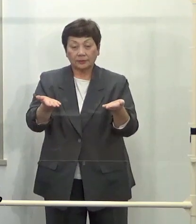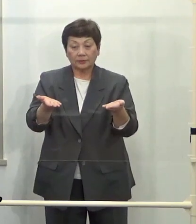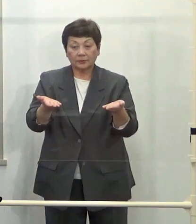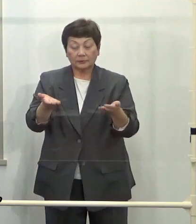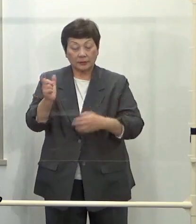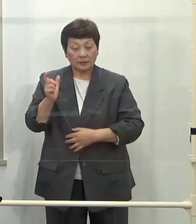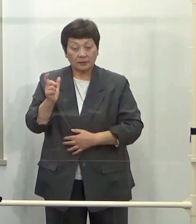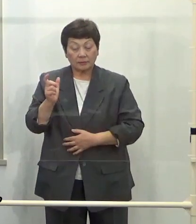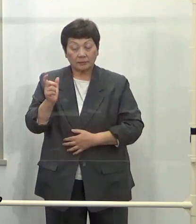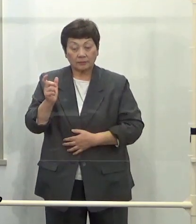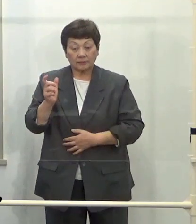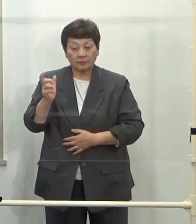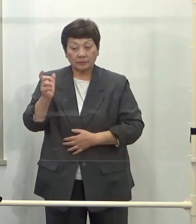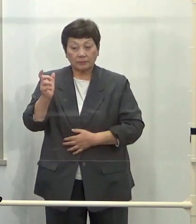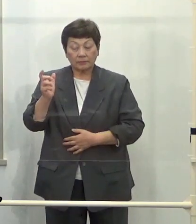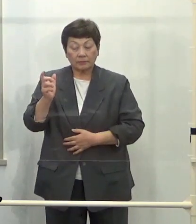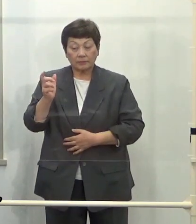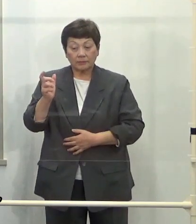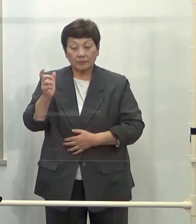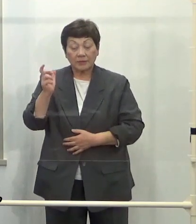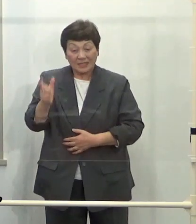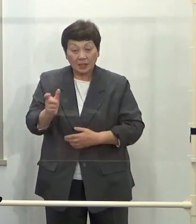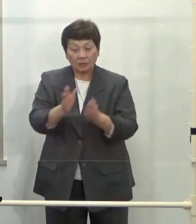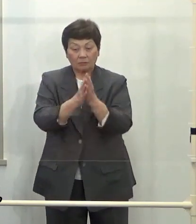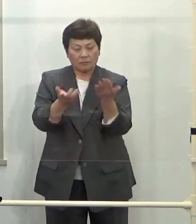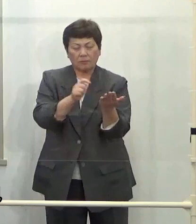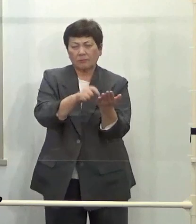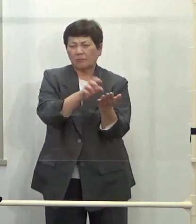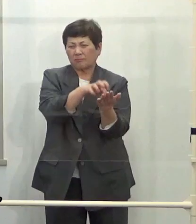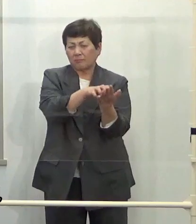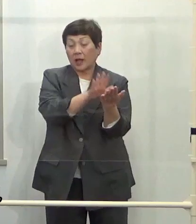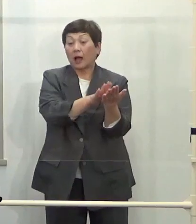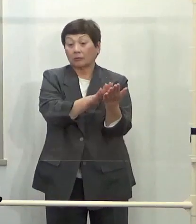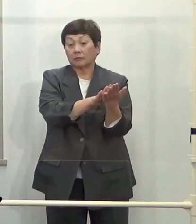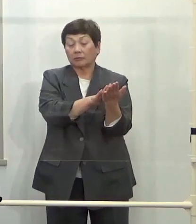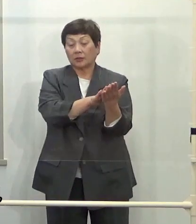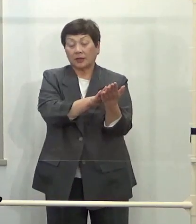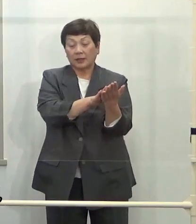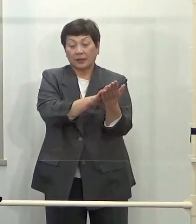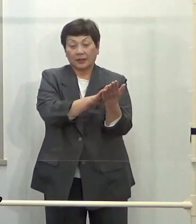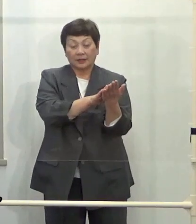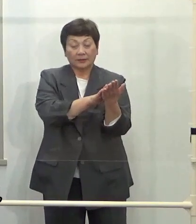しっかりとそこに謳われておりましてですね、